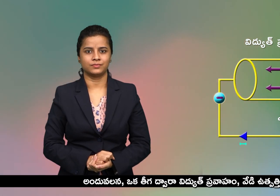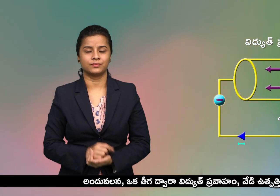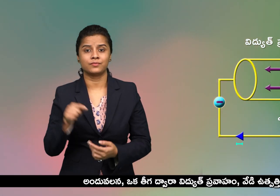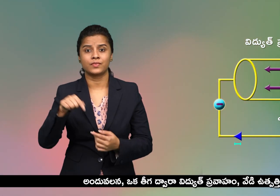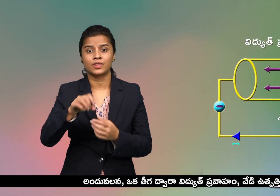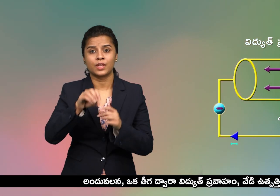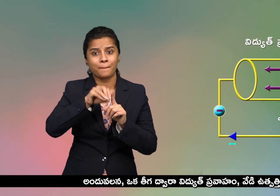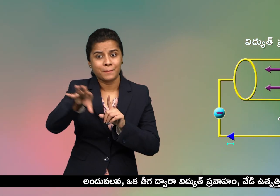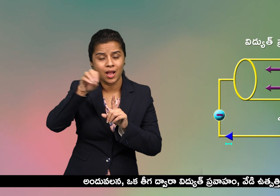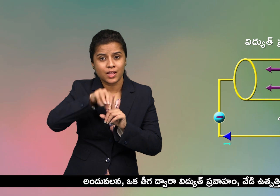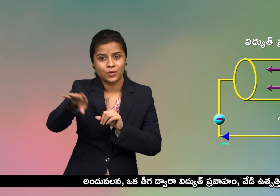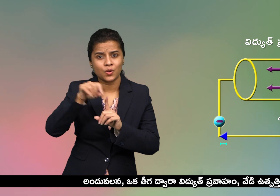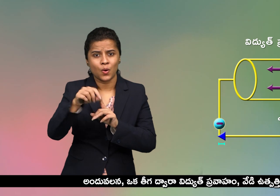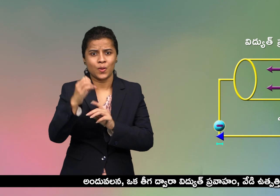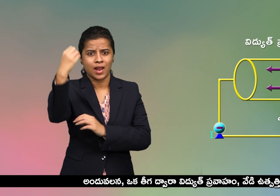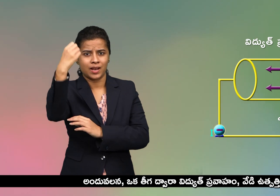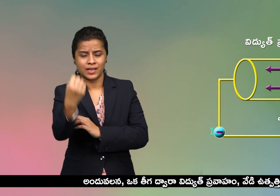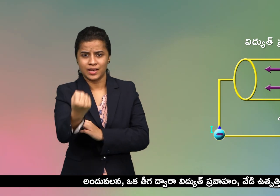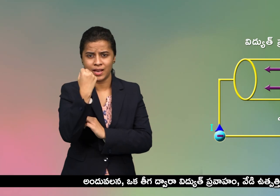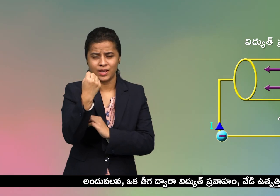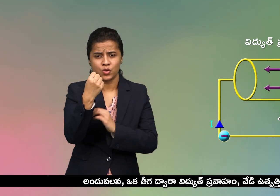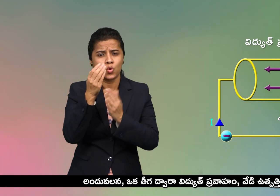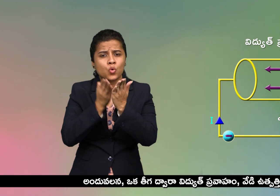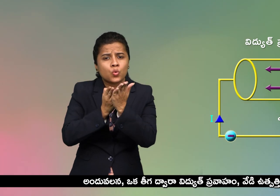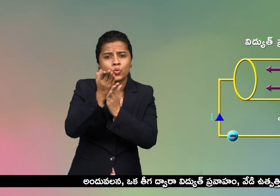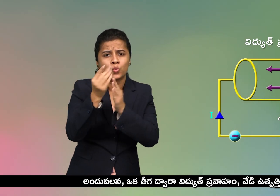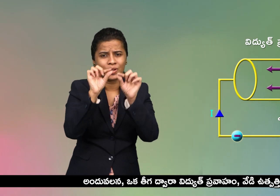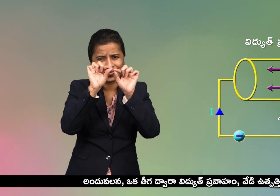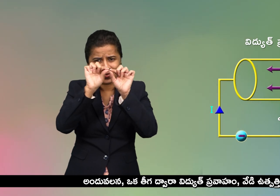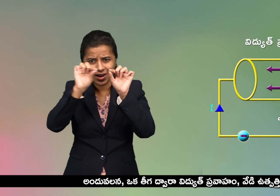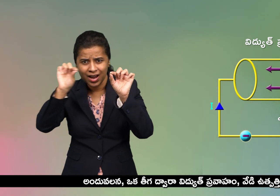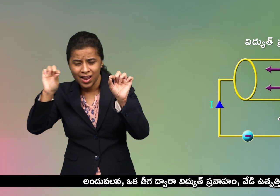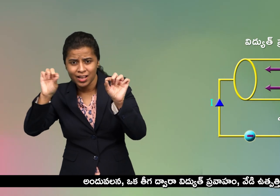అందువలన ఒక తీగ ద్వారా విద్యుత్ ప్రవాహం వేడి ఉత్పత్తికి దారితీస్తుంది.